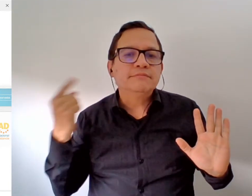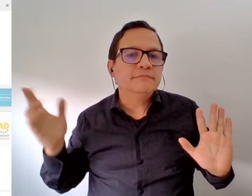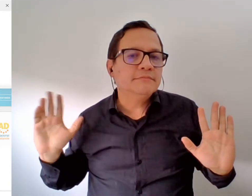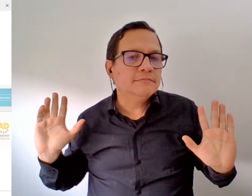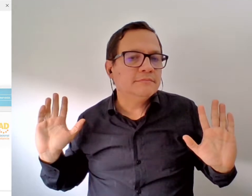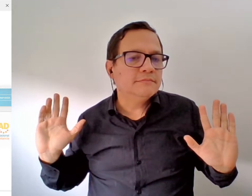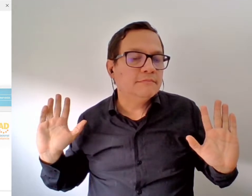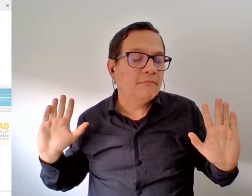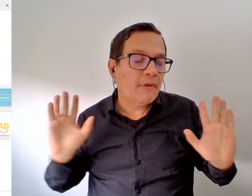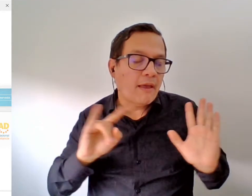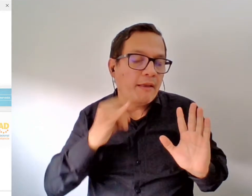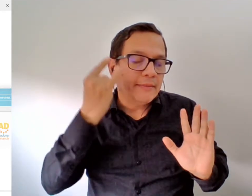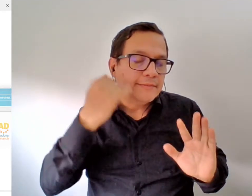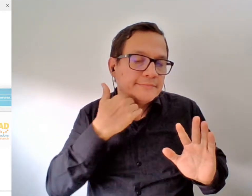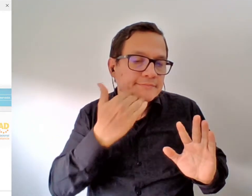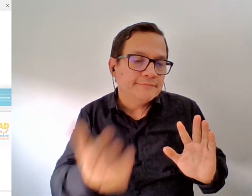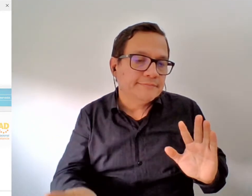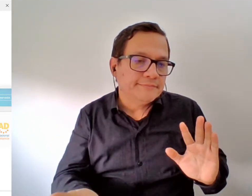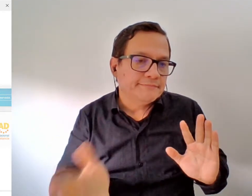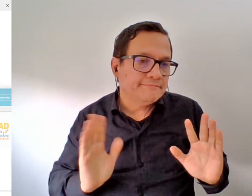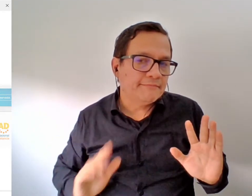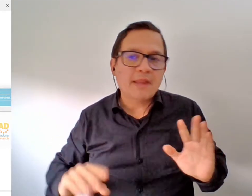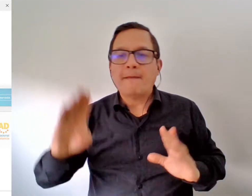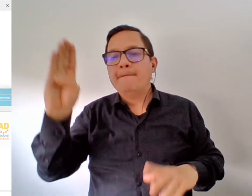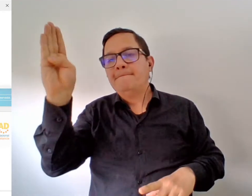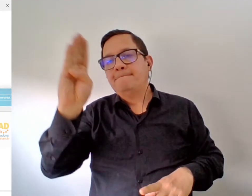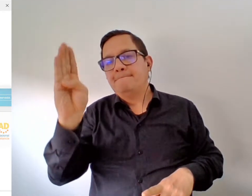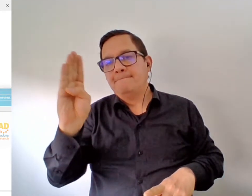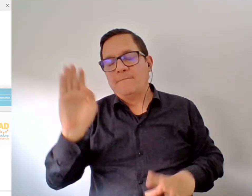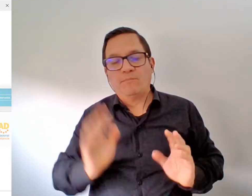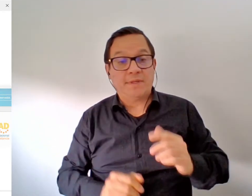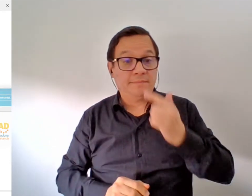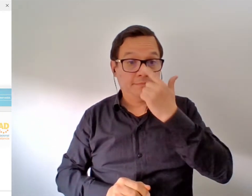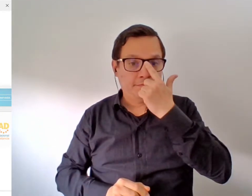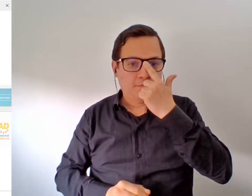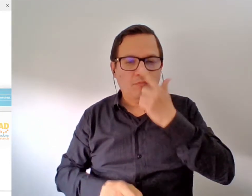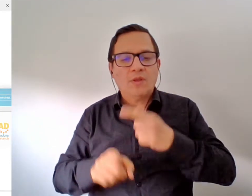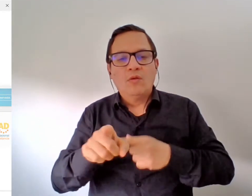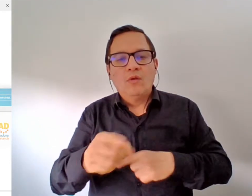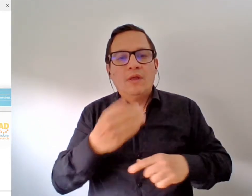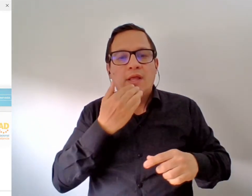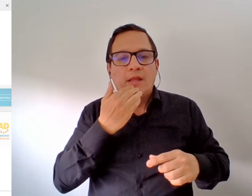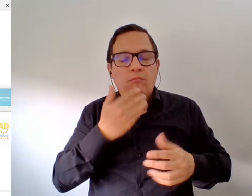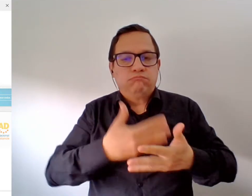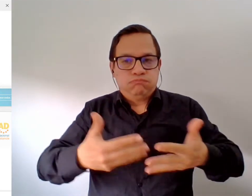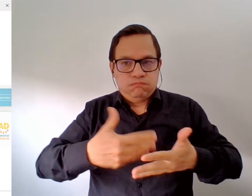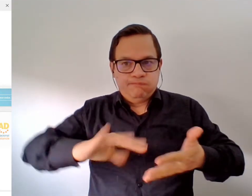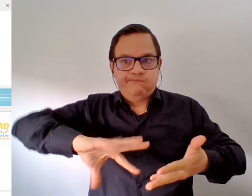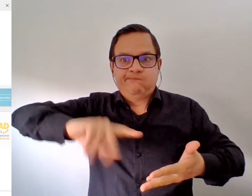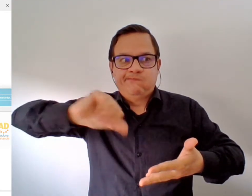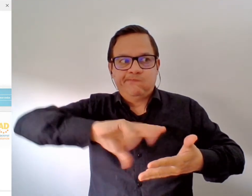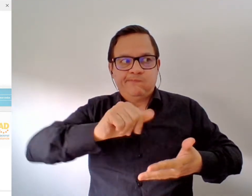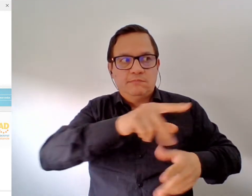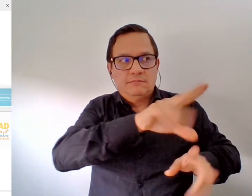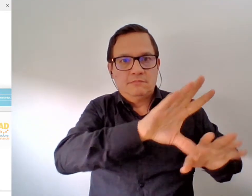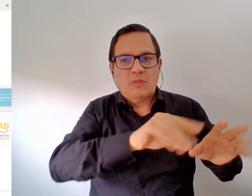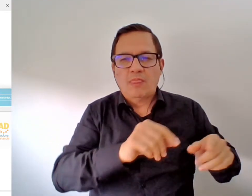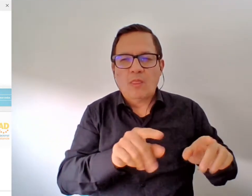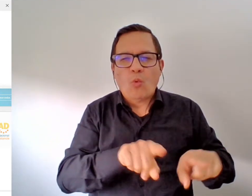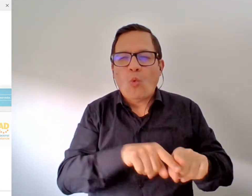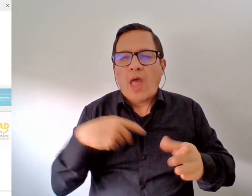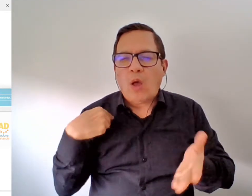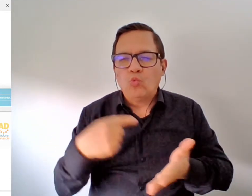disciplinaria correspondiente. B. En los casos relacionados con